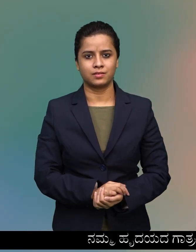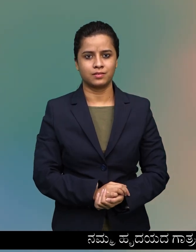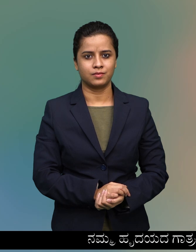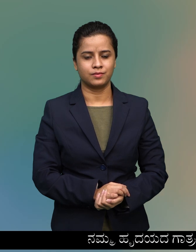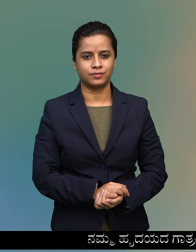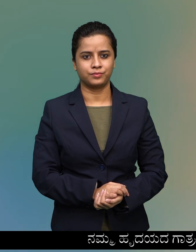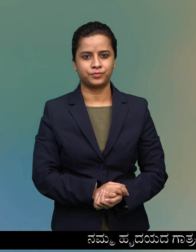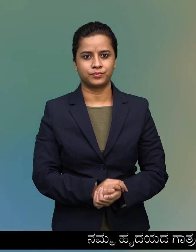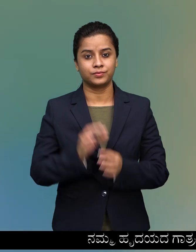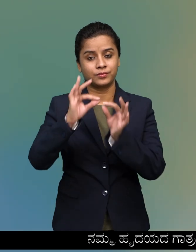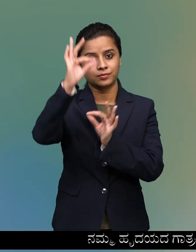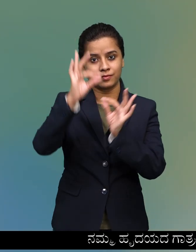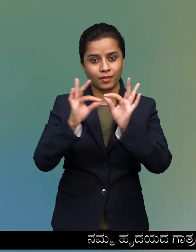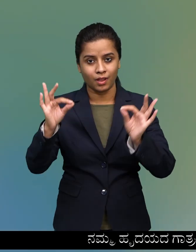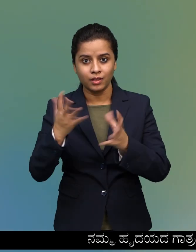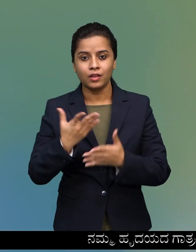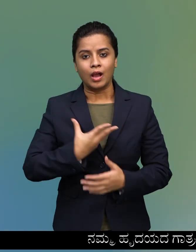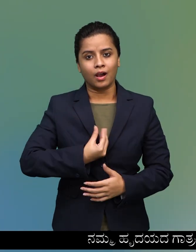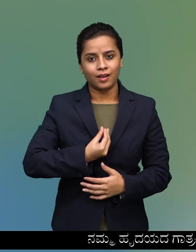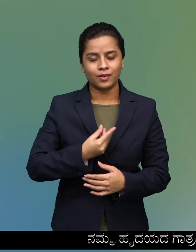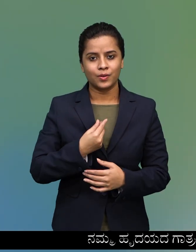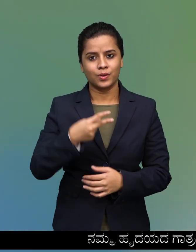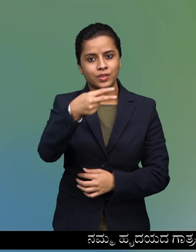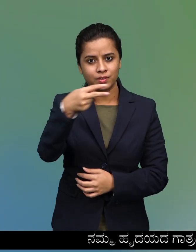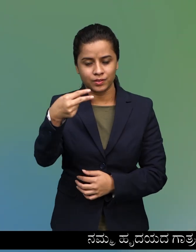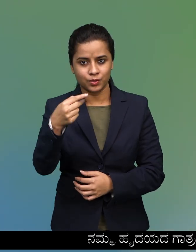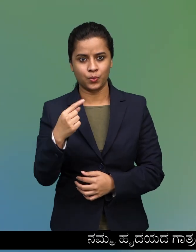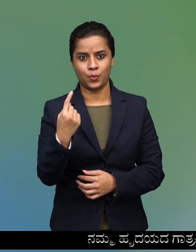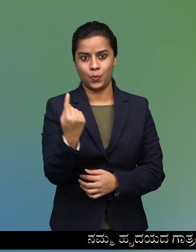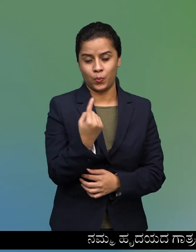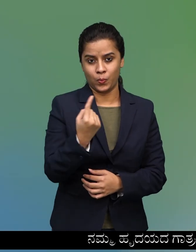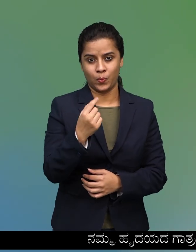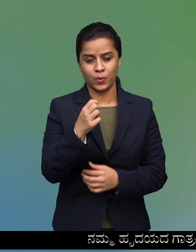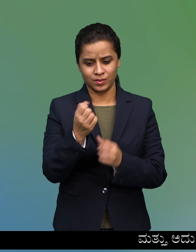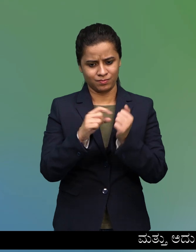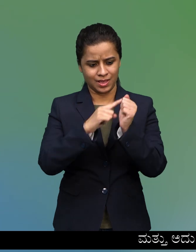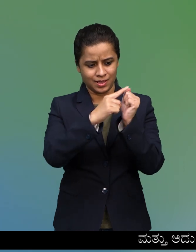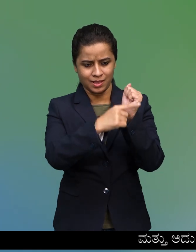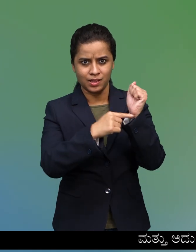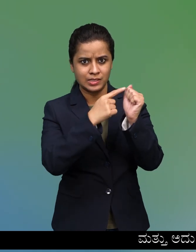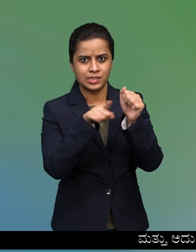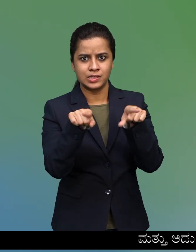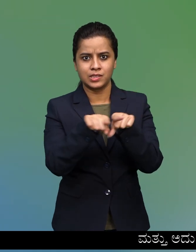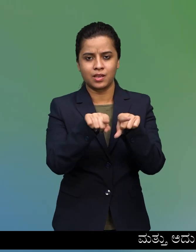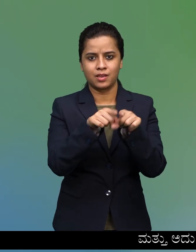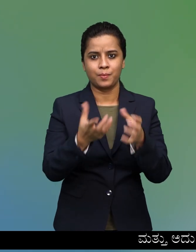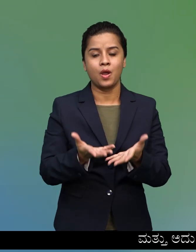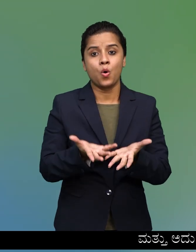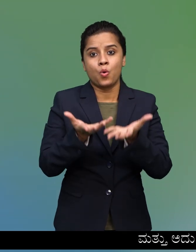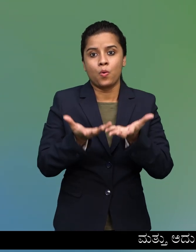ನಮ್ಮ ಹೃದಯದ ಗಾತ್ರವು ಒಬ್ಬರ ಸ್ವಂತ ಮುಷ್ಟಿಗೆ ಸಮಾನವಾಗಿರುತ್ತದೆ ಮತ್ತು ಅದು ಸುಮಾರು 360